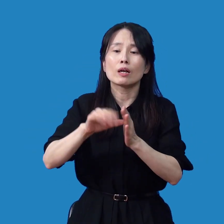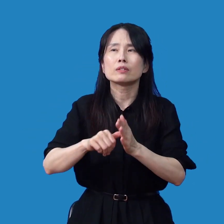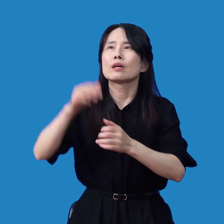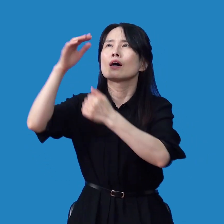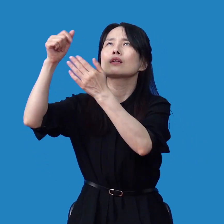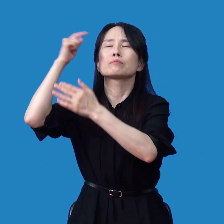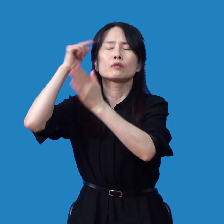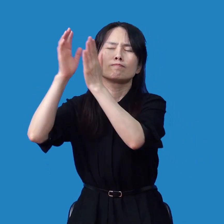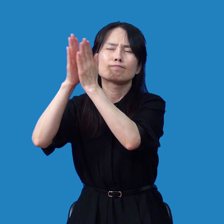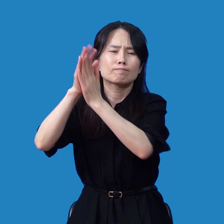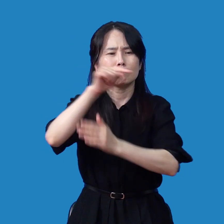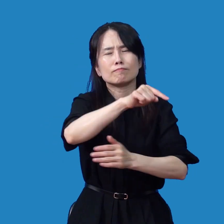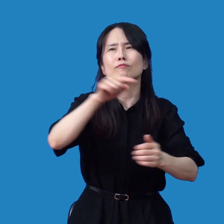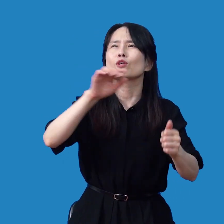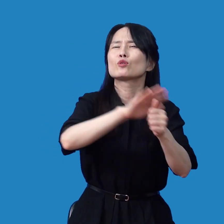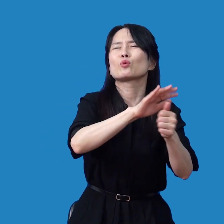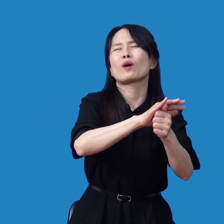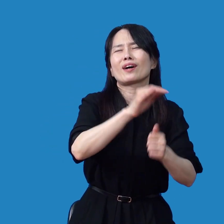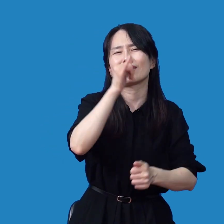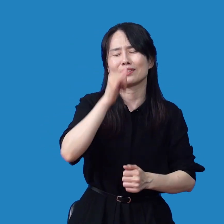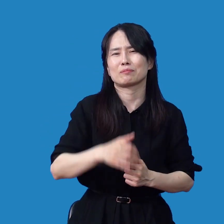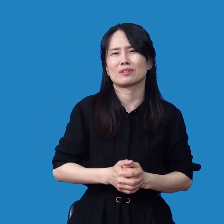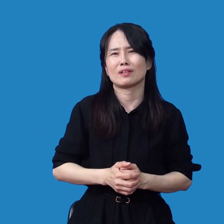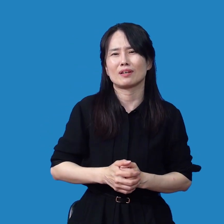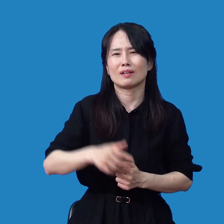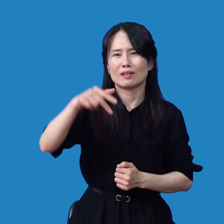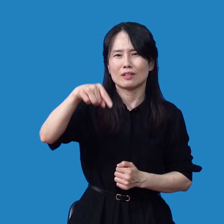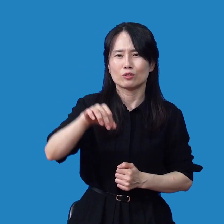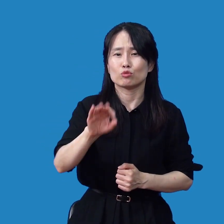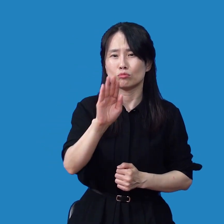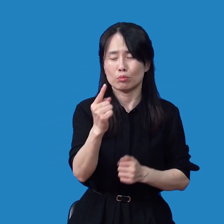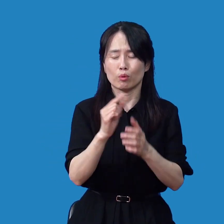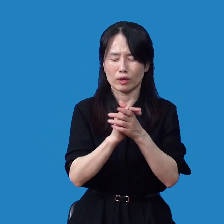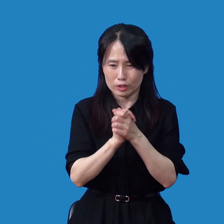그래서 중보의 기도는 중보의 믿음이 되어야 됩니다.